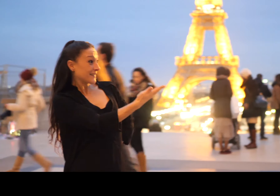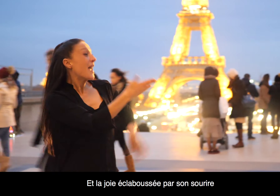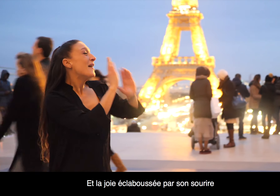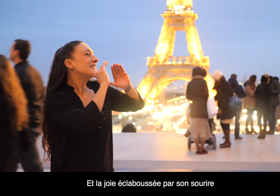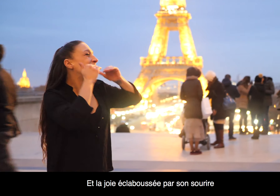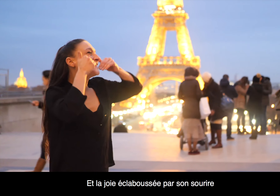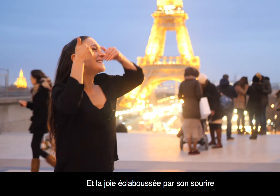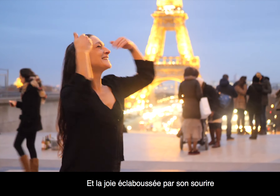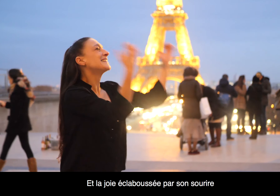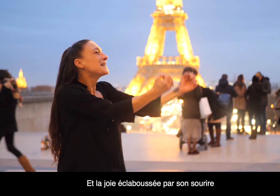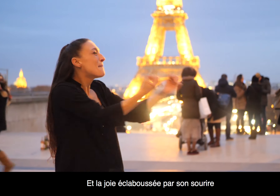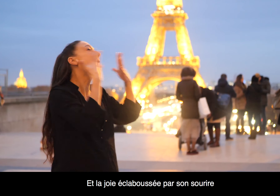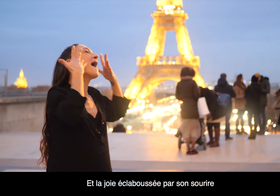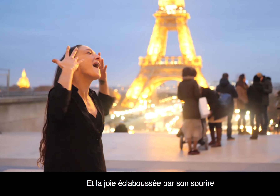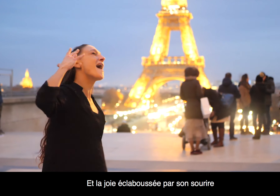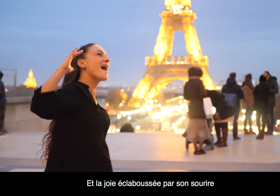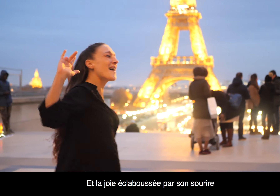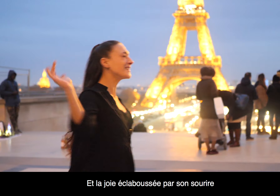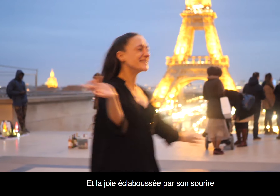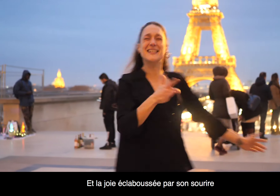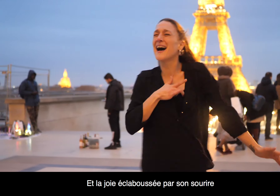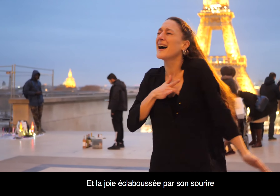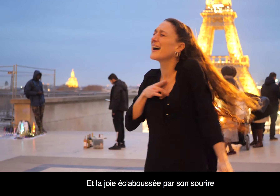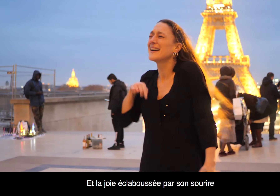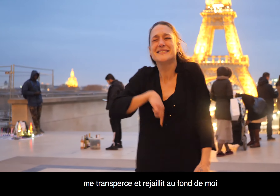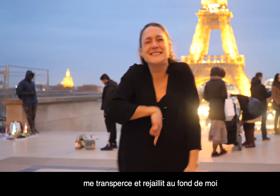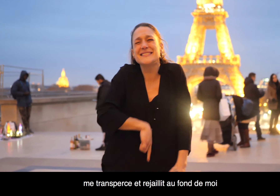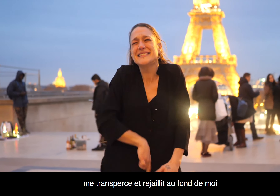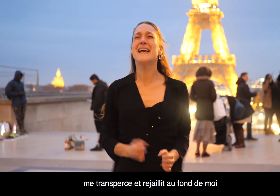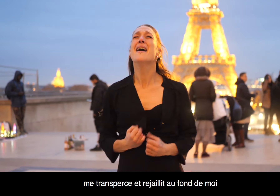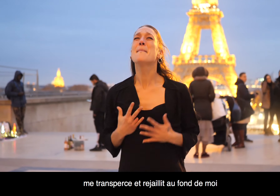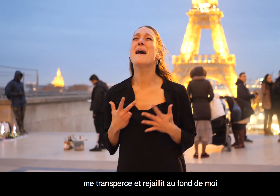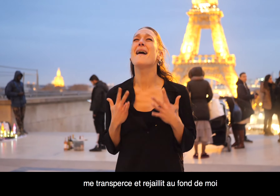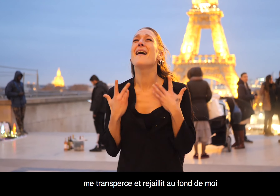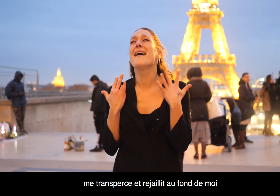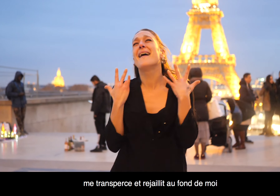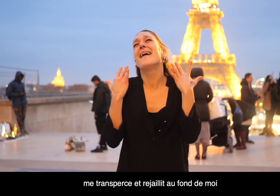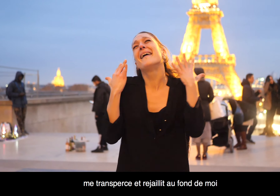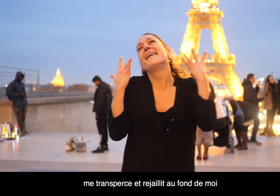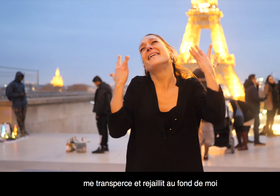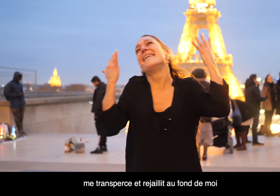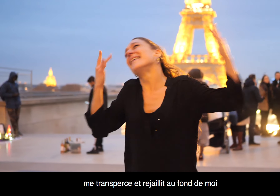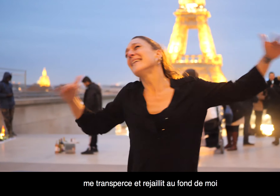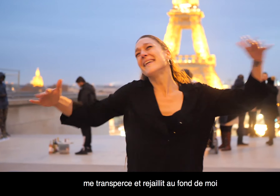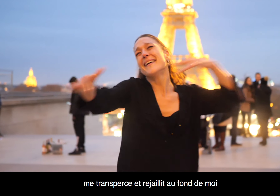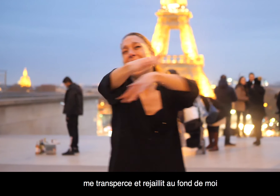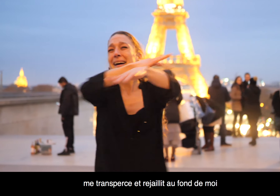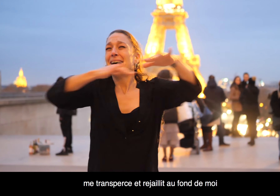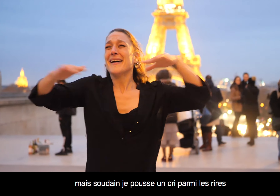Et la joie qu'elle a poussée par son sourire me transperce et rejaillit au fond de mon âme. Mais